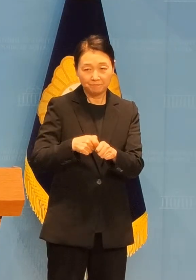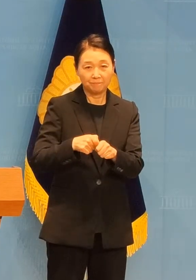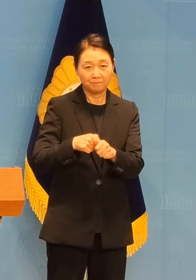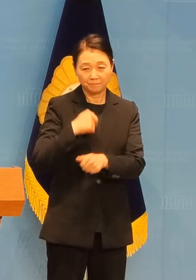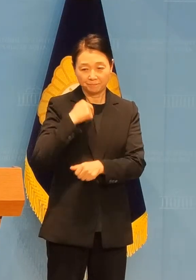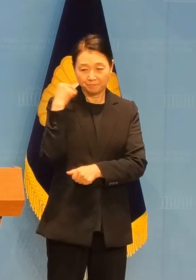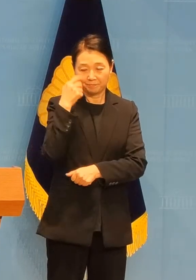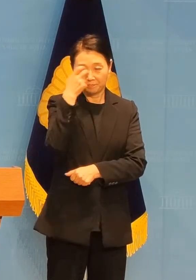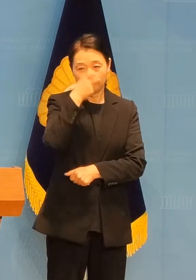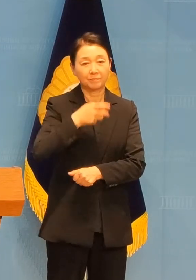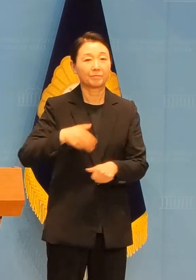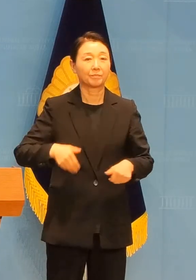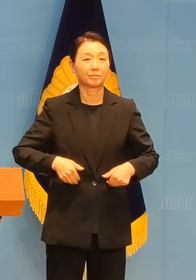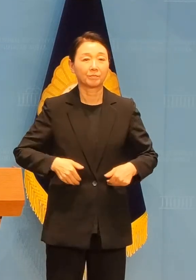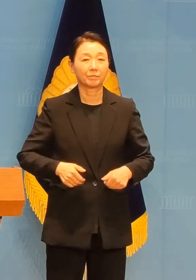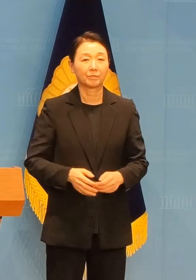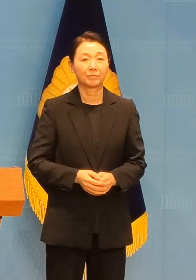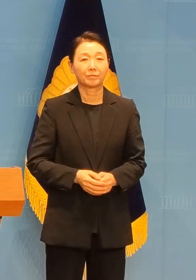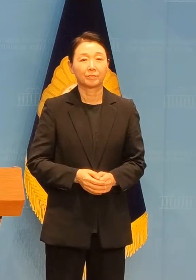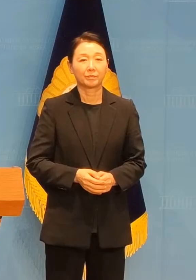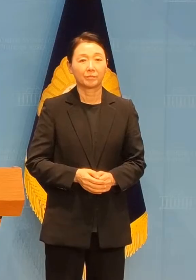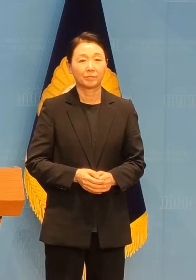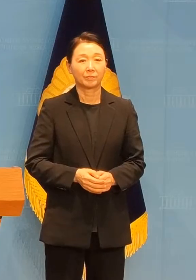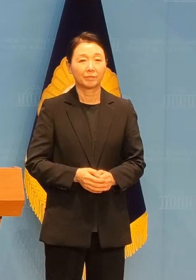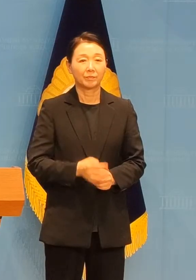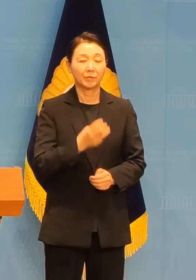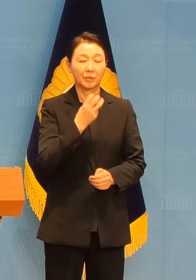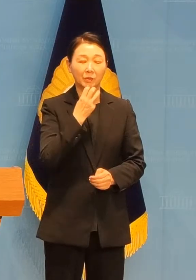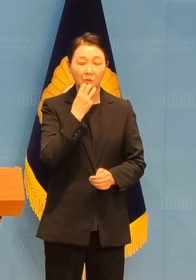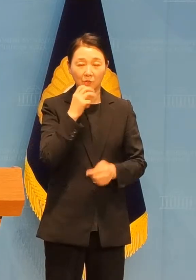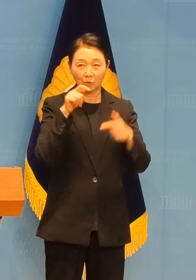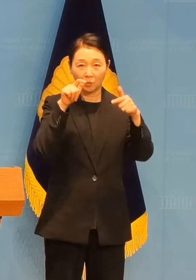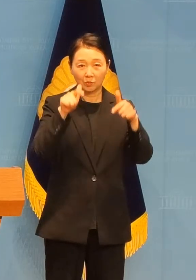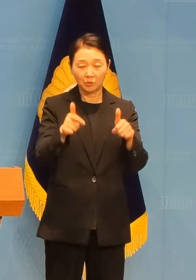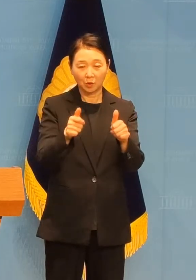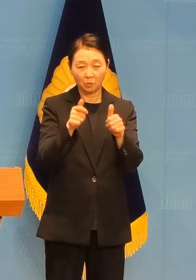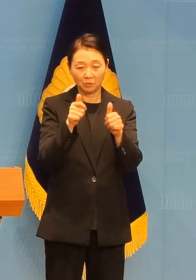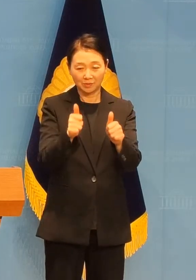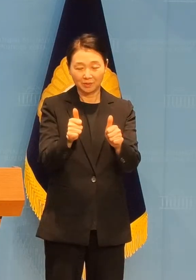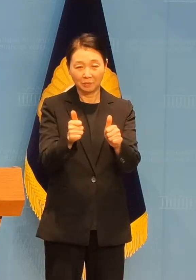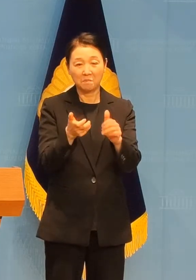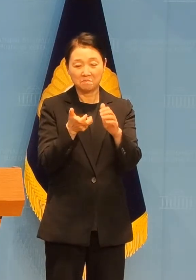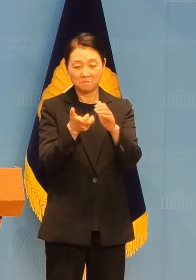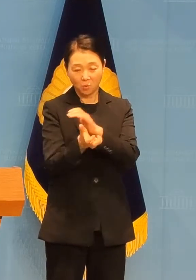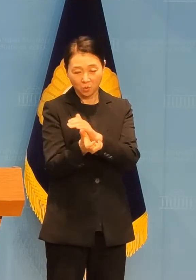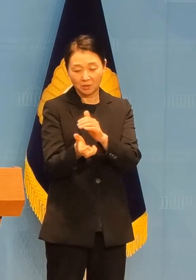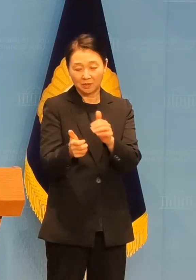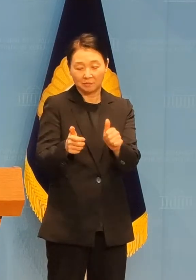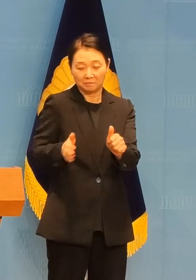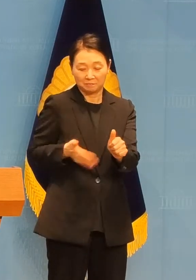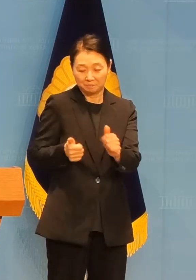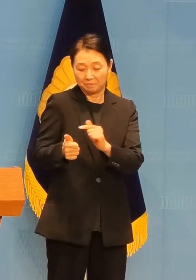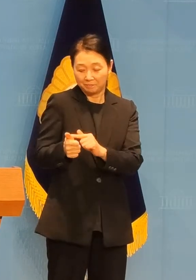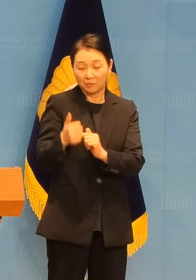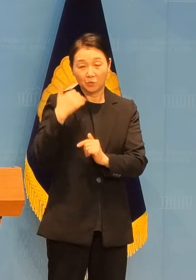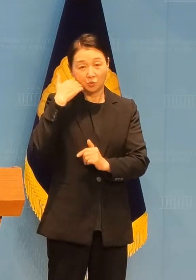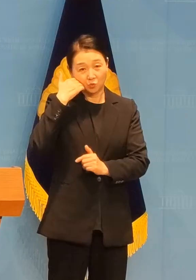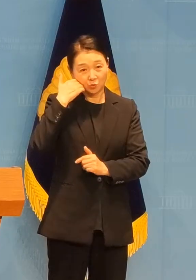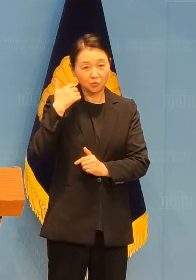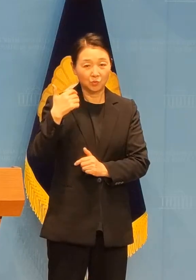엄정한 수사를 촉구합니다. 서울 서부지법 폭력 사태의 배후로 지목된 정광훈